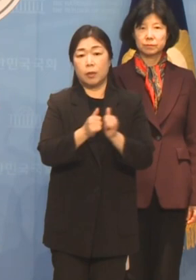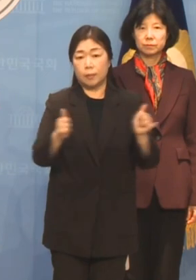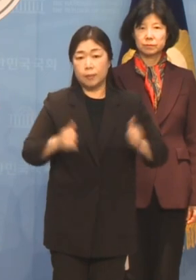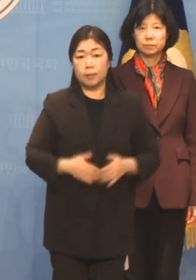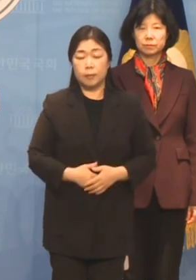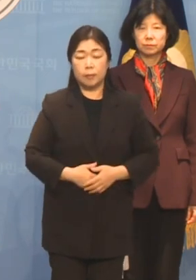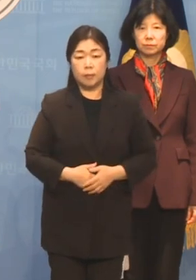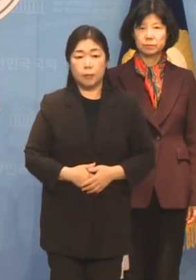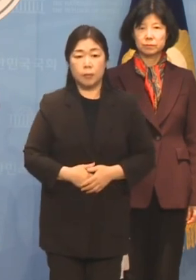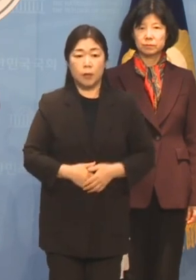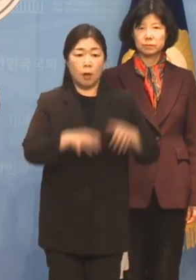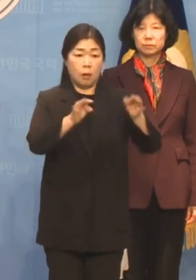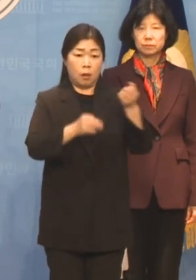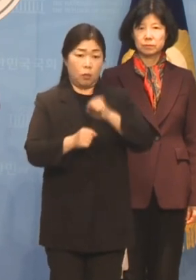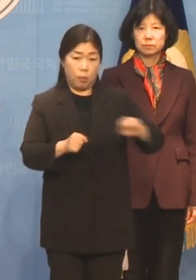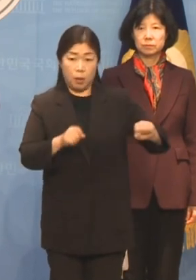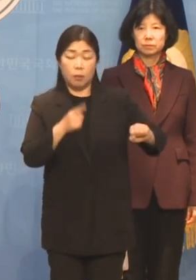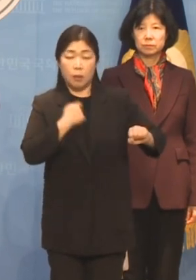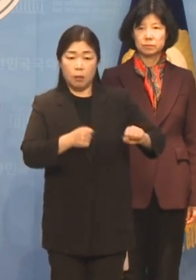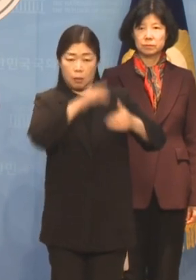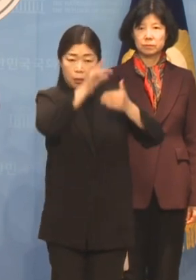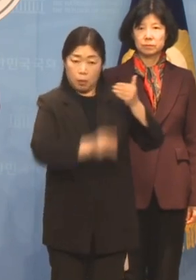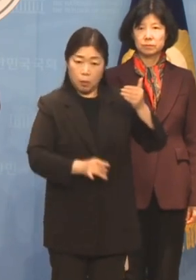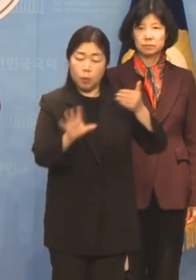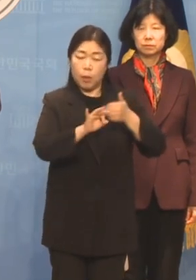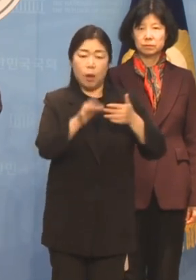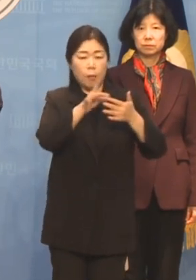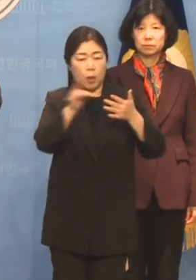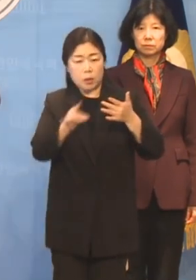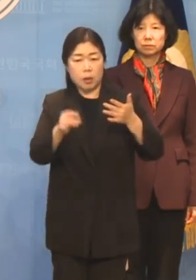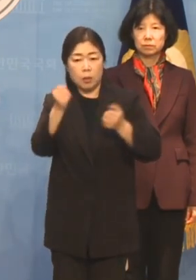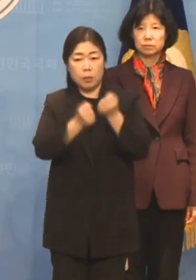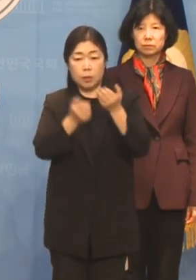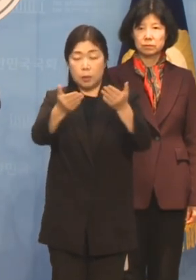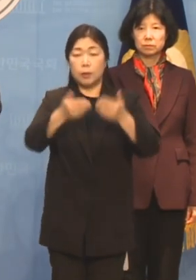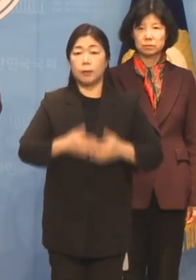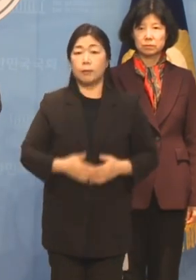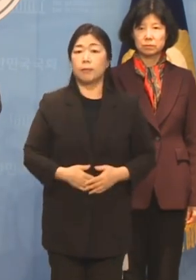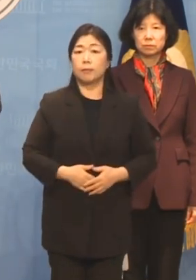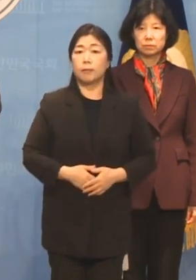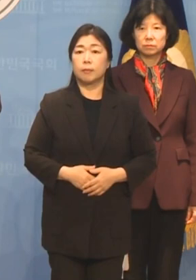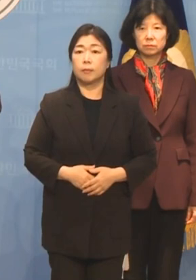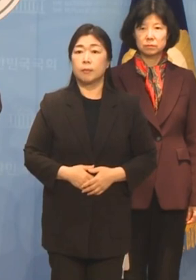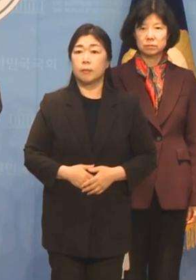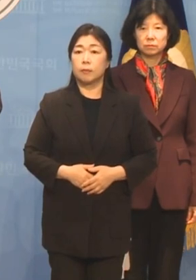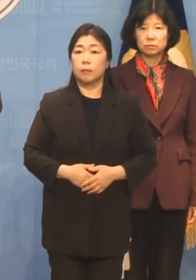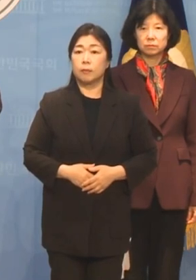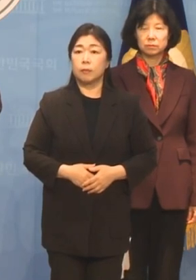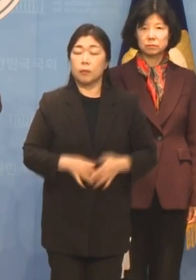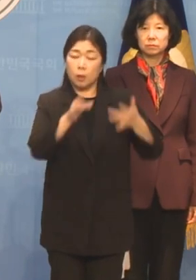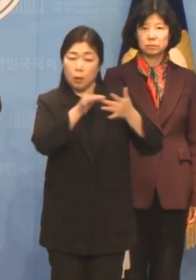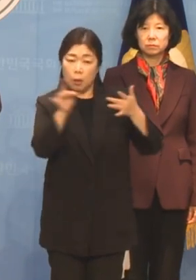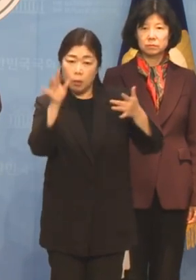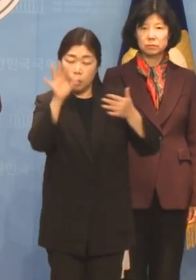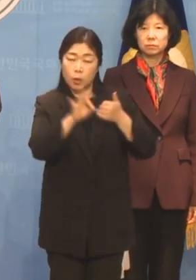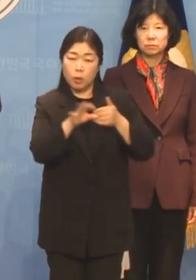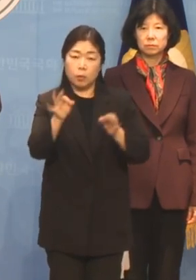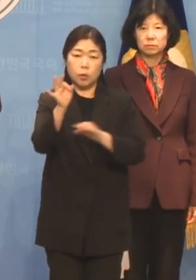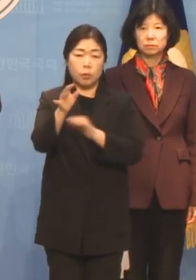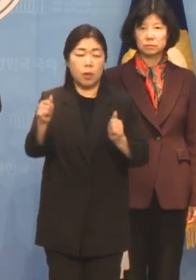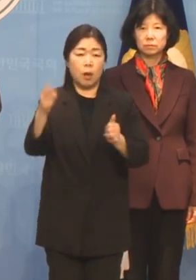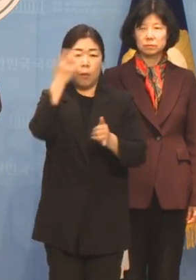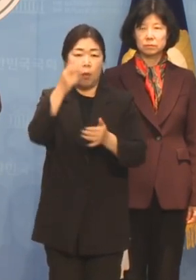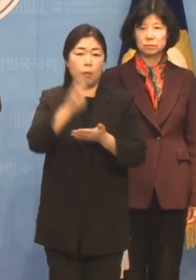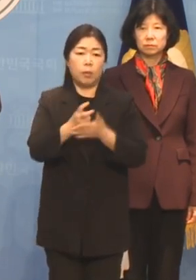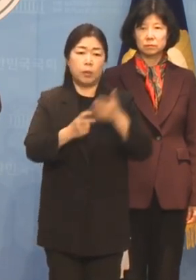은행이 위반한 관련 법조문 중 대표적인 것 몇 가지만 예를 들어 설명드리겠습니다. 하나, 금융소비자보호법 19조